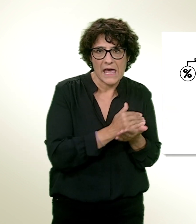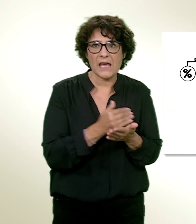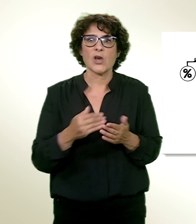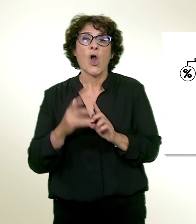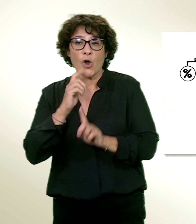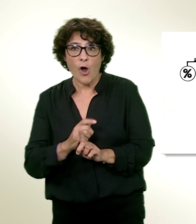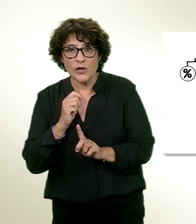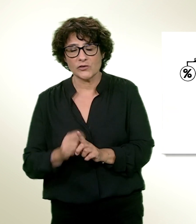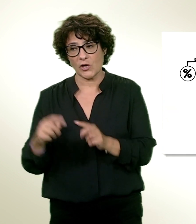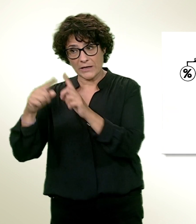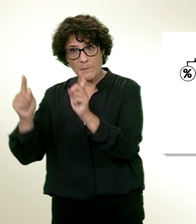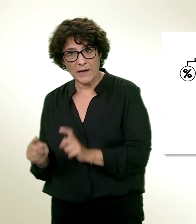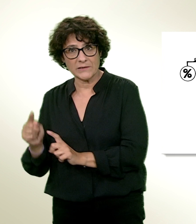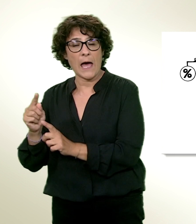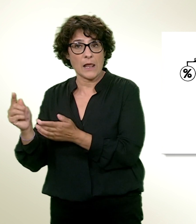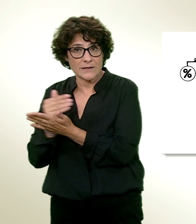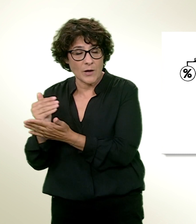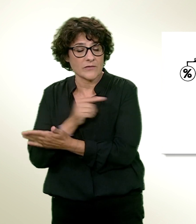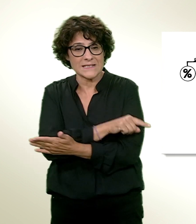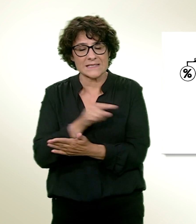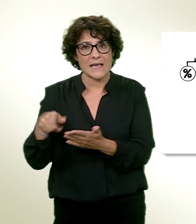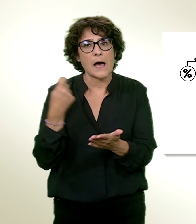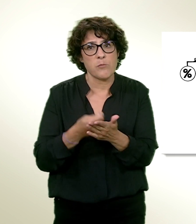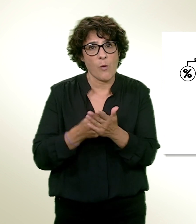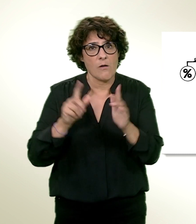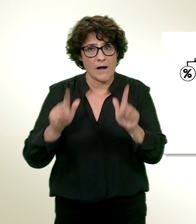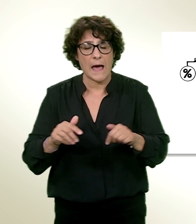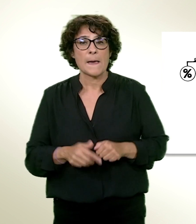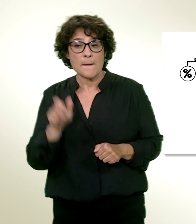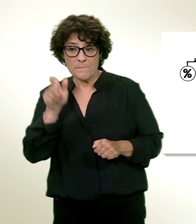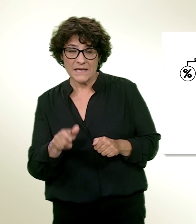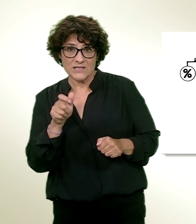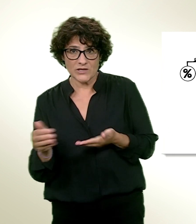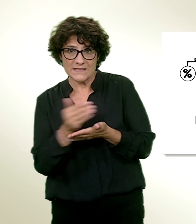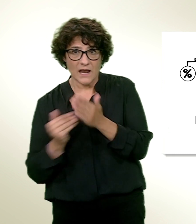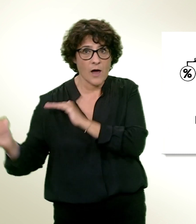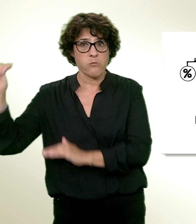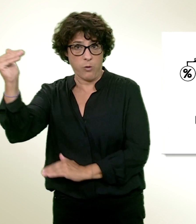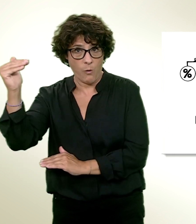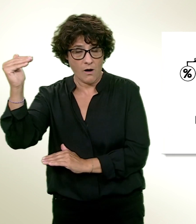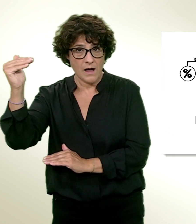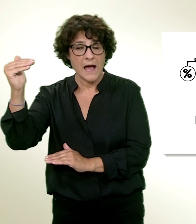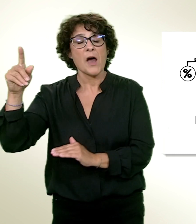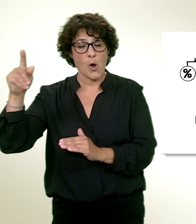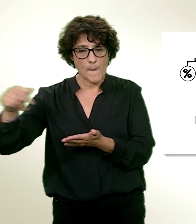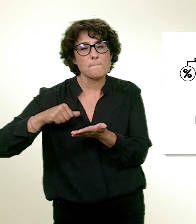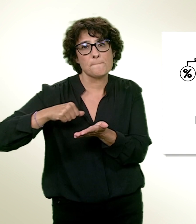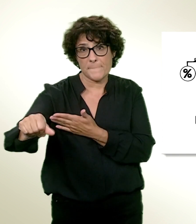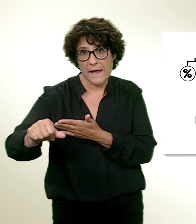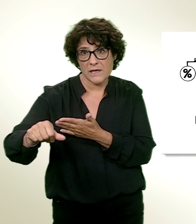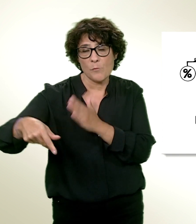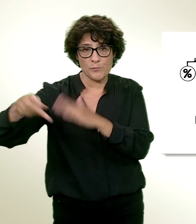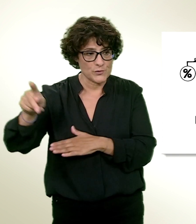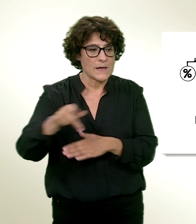revenus du capital sont en principe imposés. Les personnes à haut revenu paient proportionnellement plus que celles à